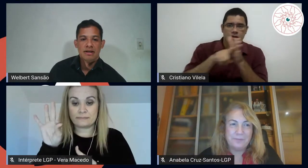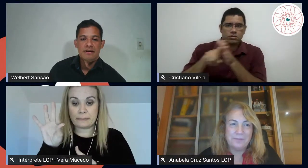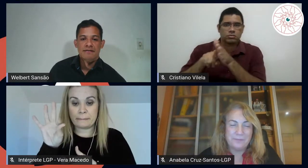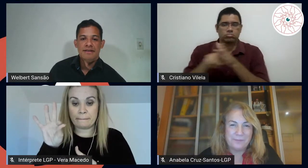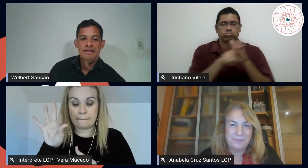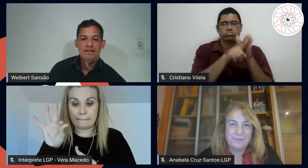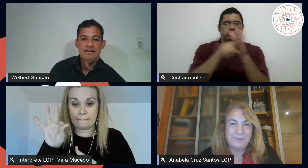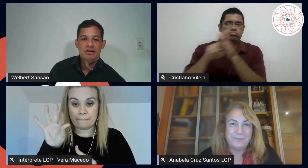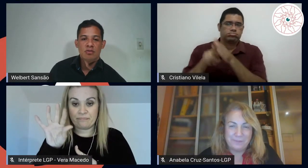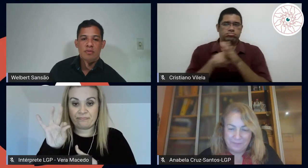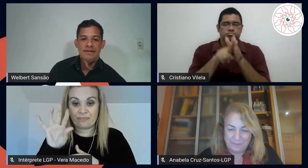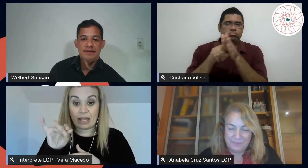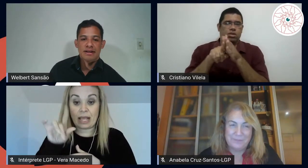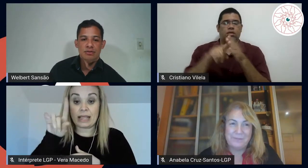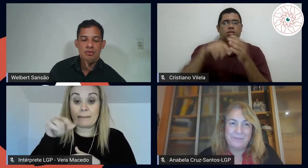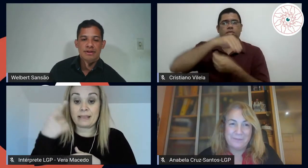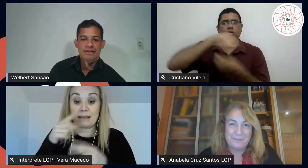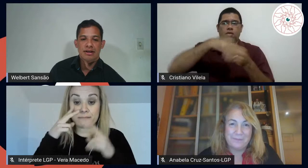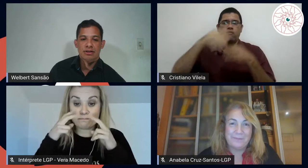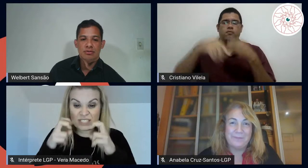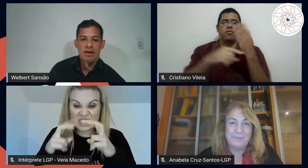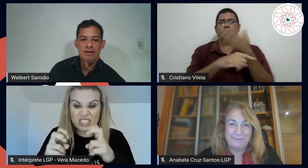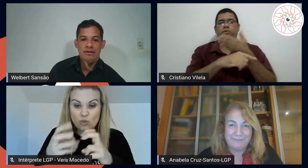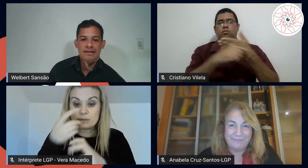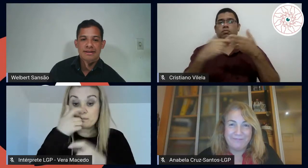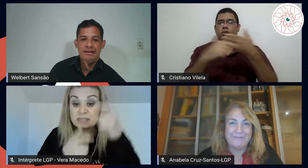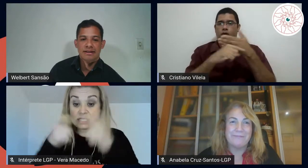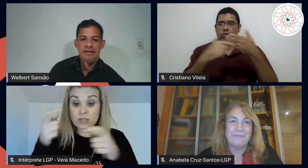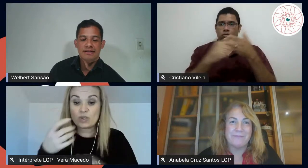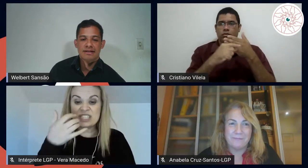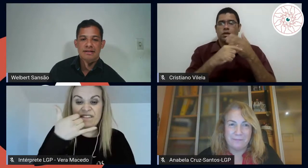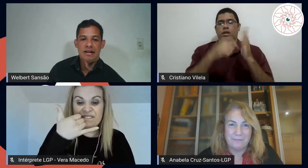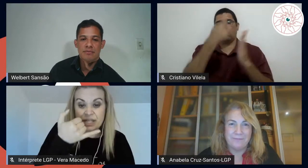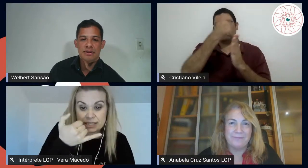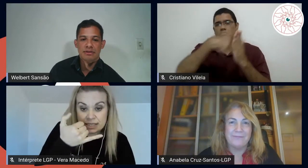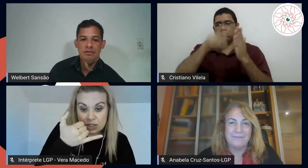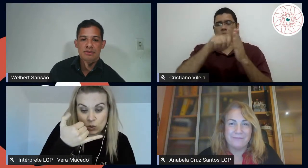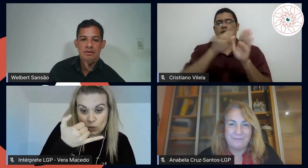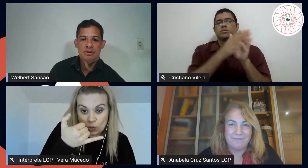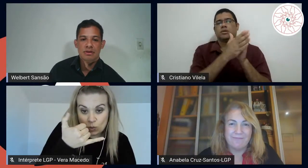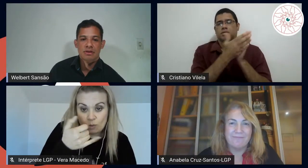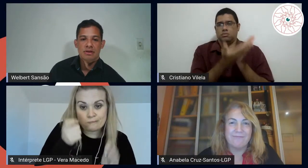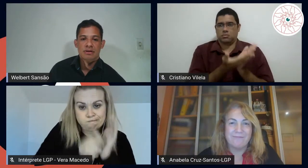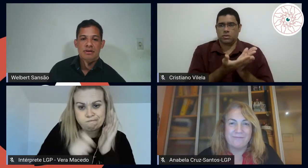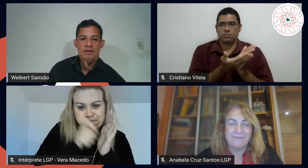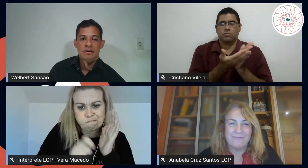capítulos, 25 pesquisadores que atuaram na escrita desses